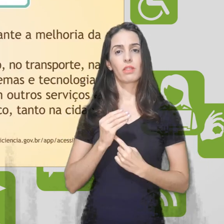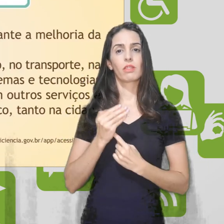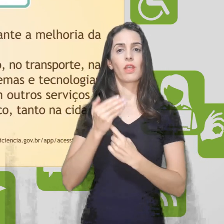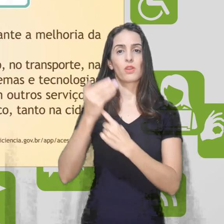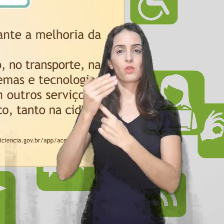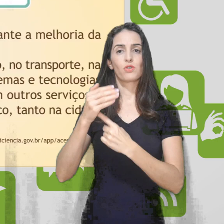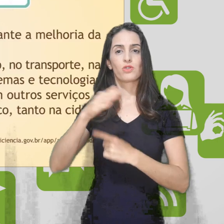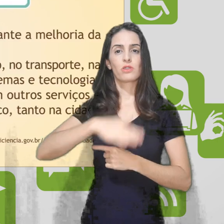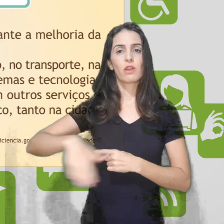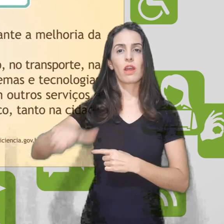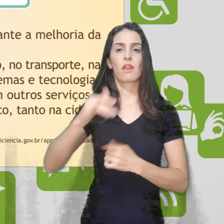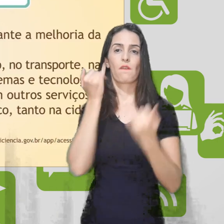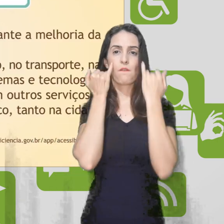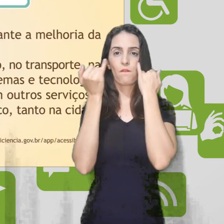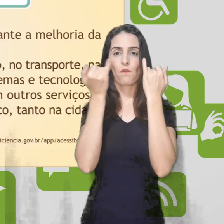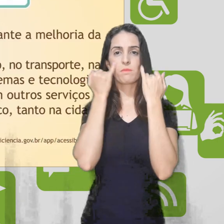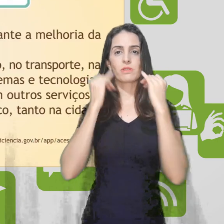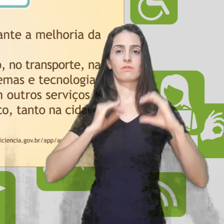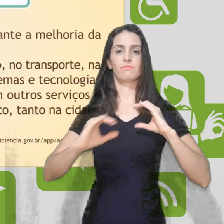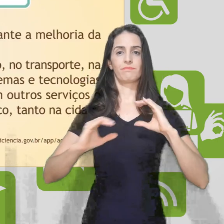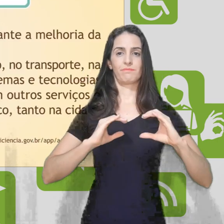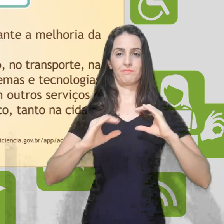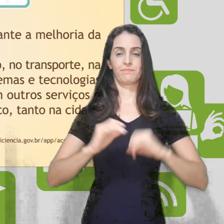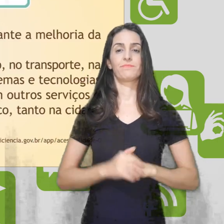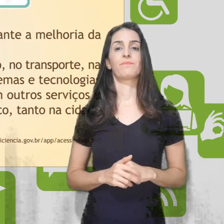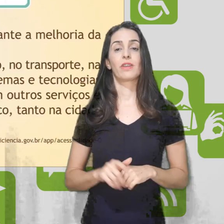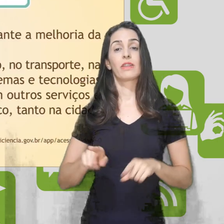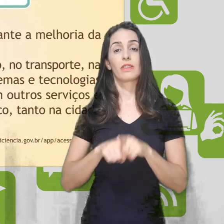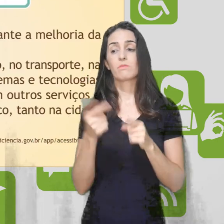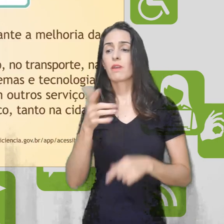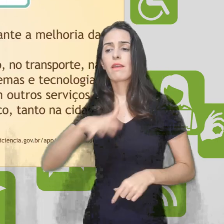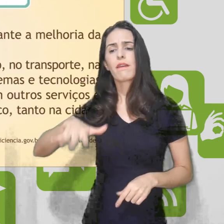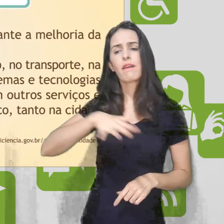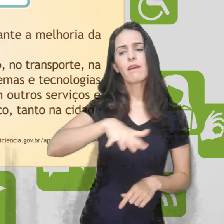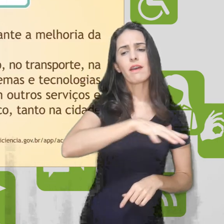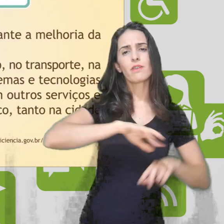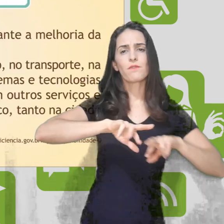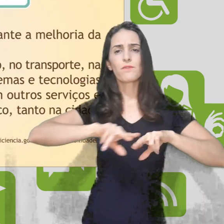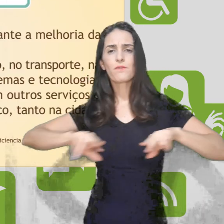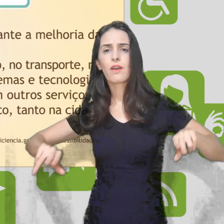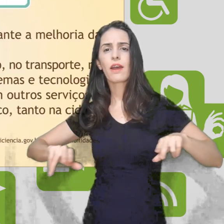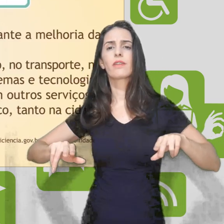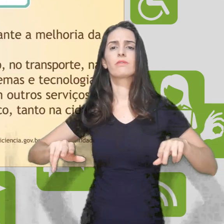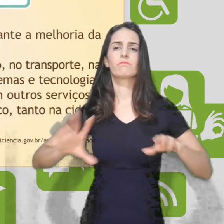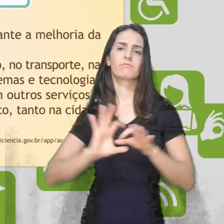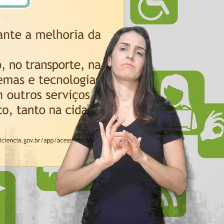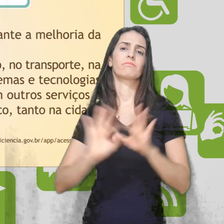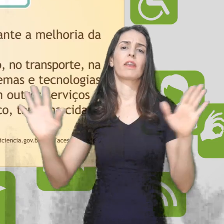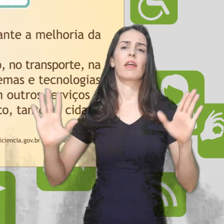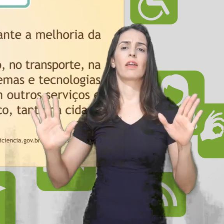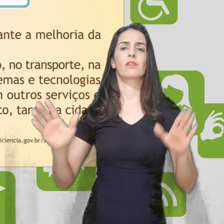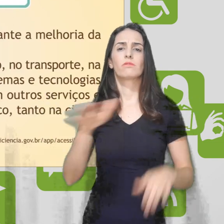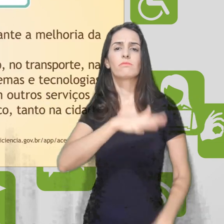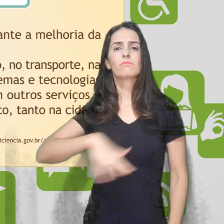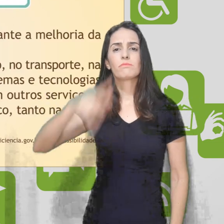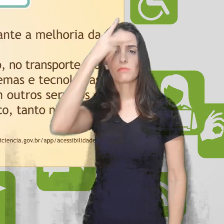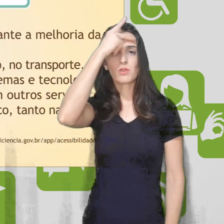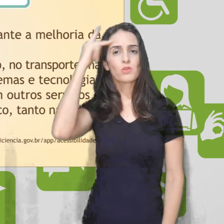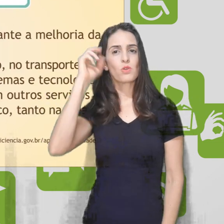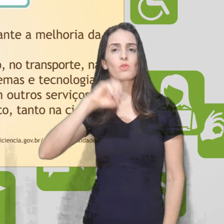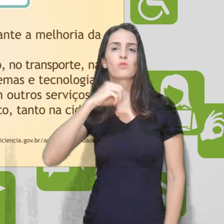tecnologias da informação e comunicação, bem como em outros serviços e instalações abertos ao público ou de uso